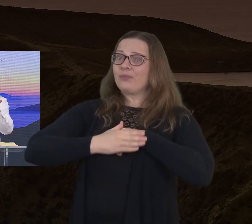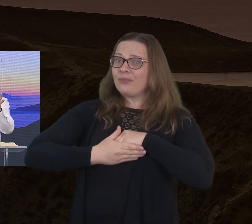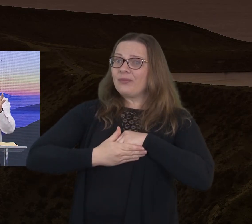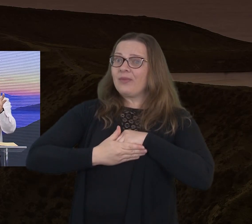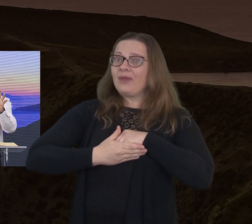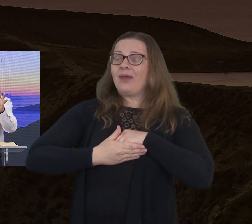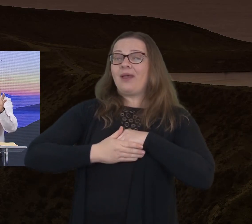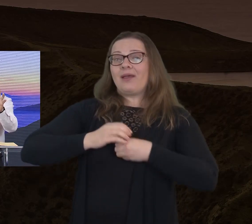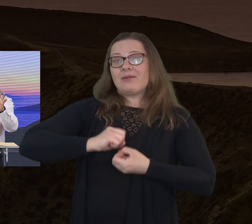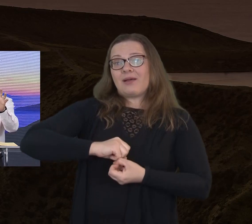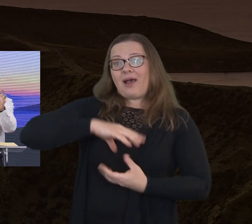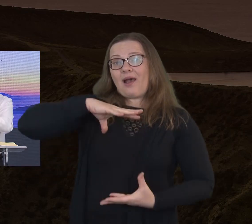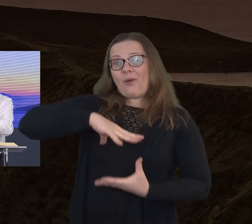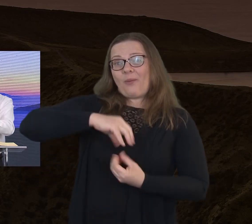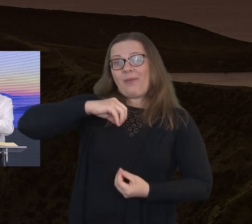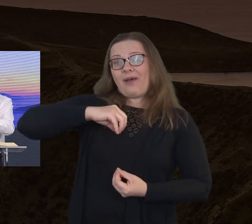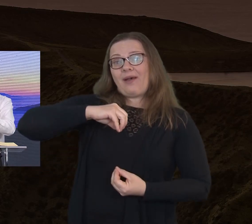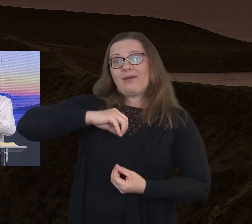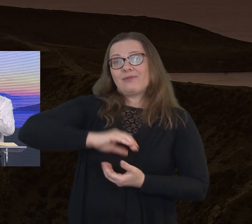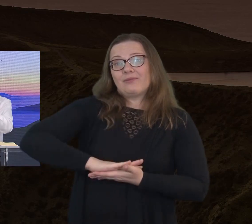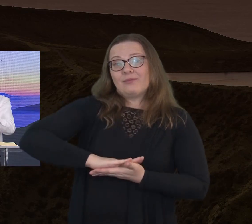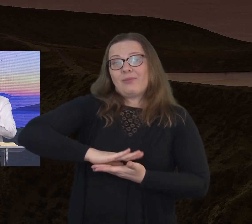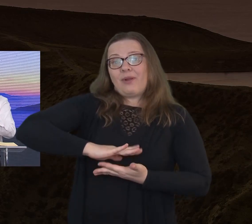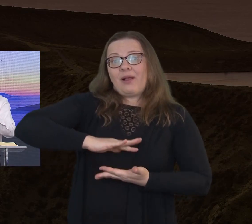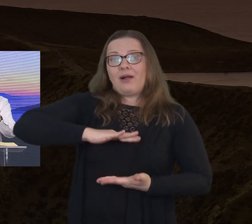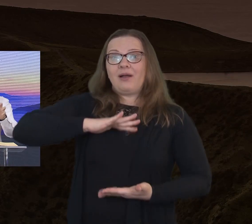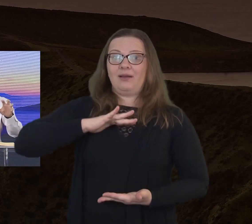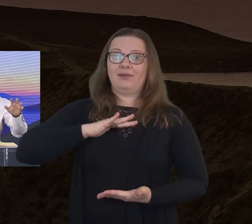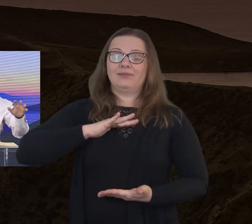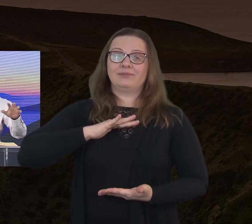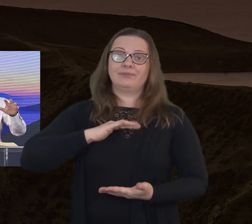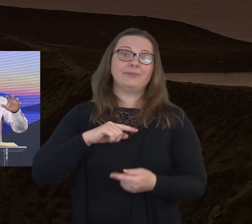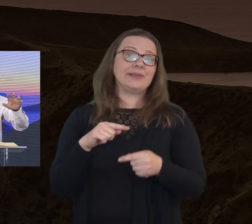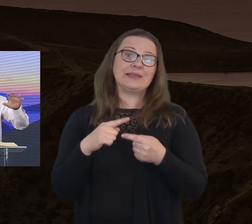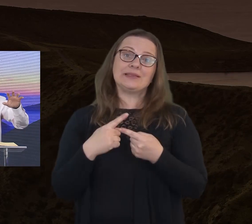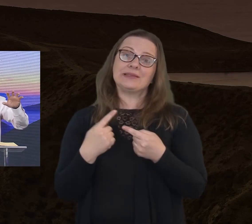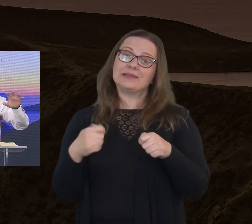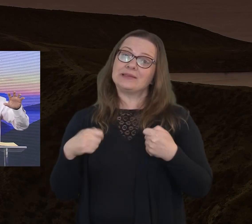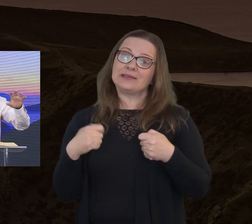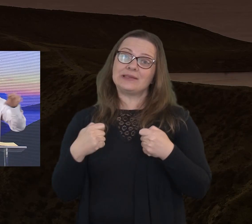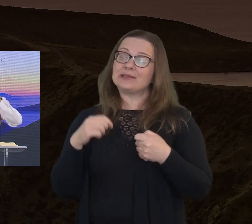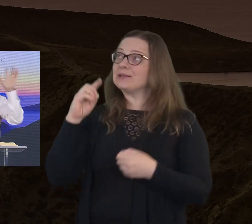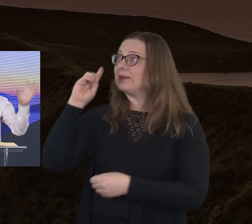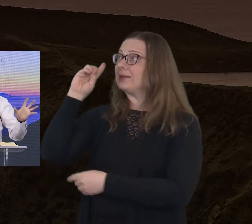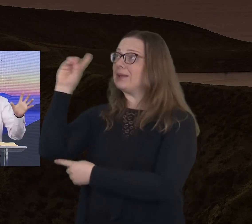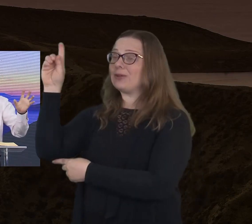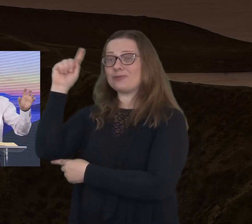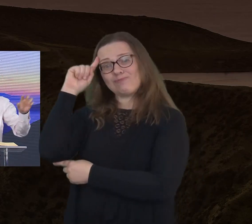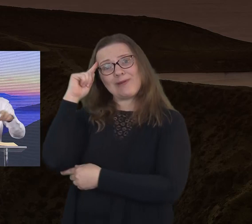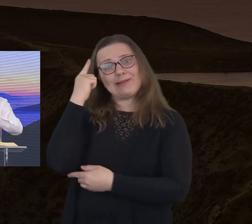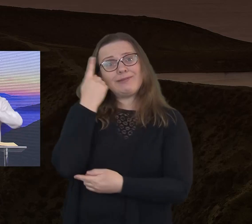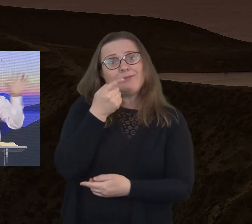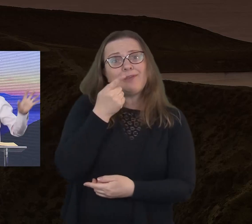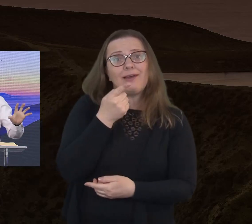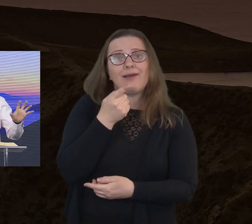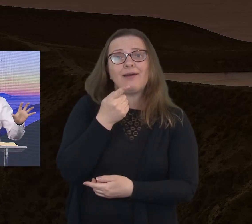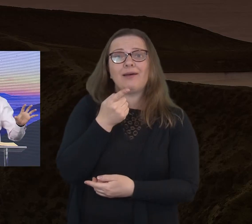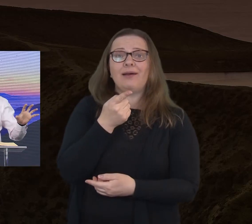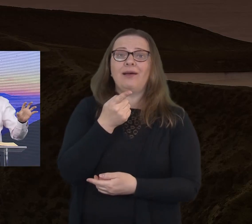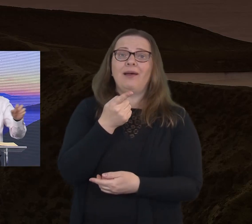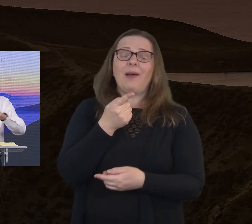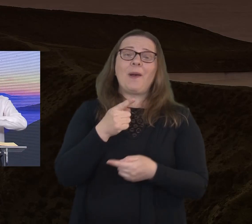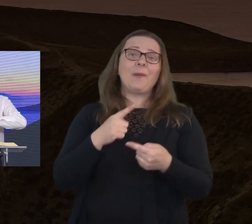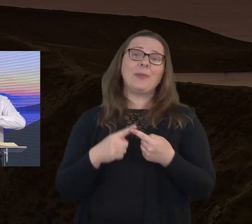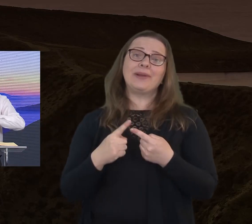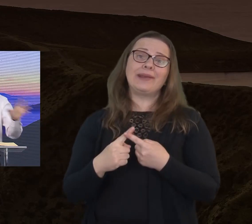emoção que ainda está fora, né, do domínio de Deus. Você ainda é o dono do seu nariz, você pensa o que